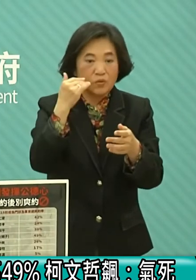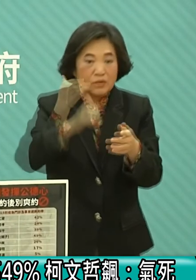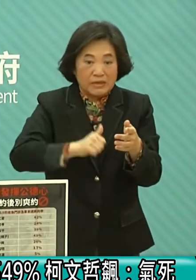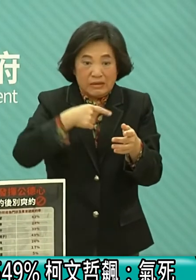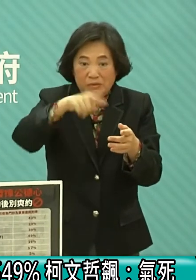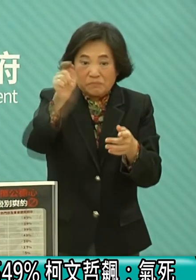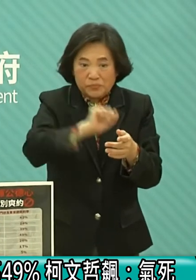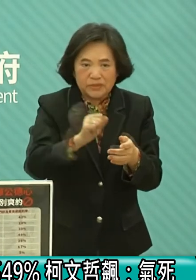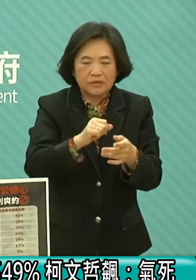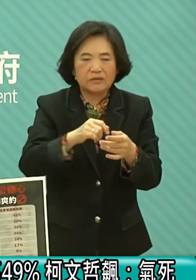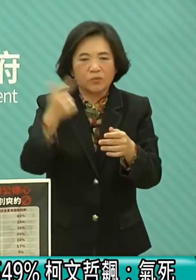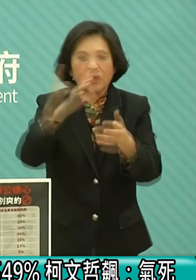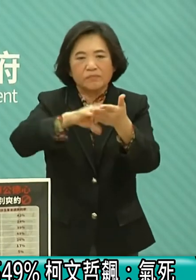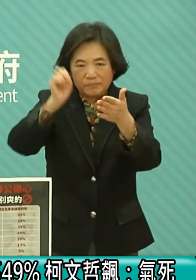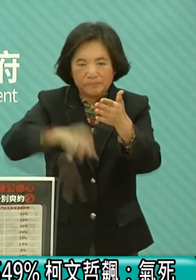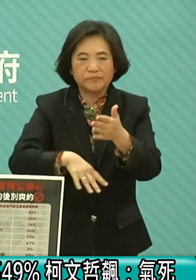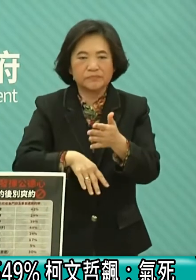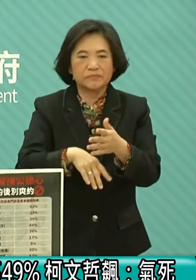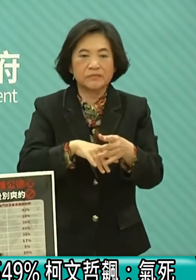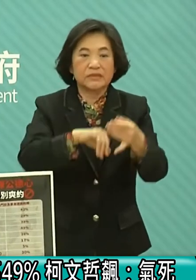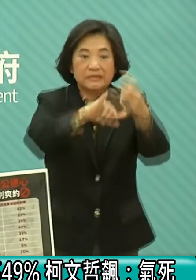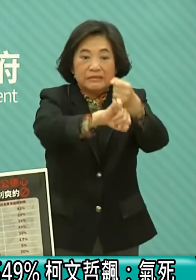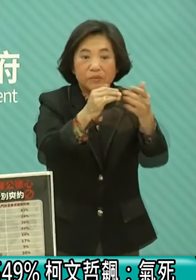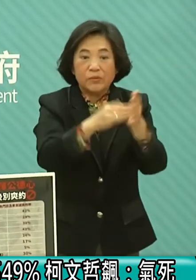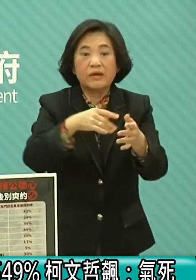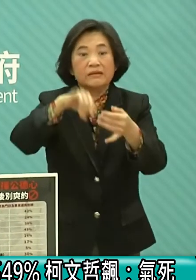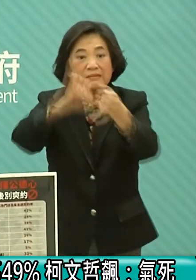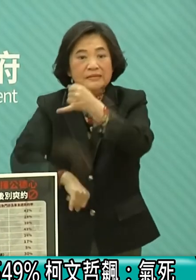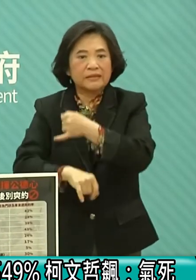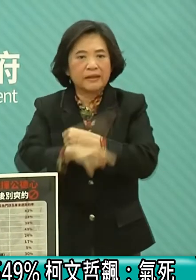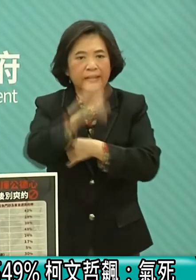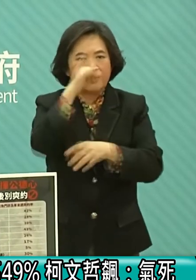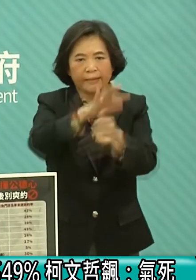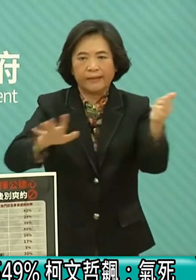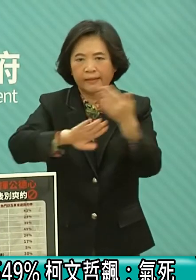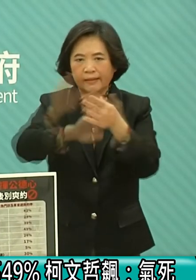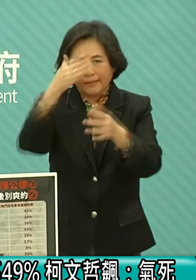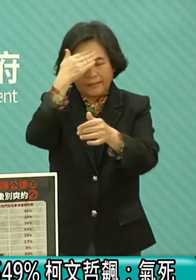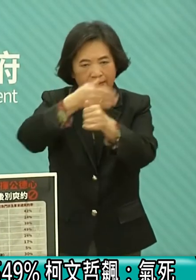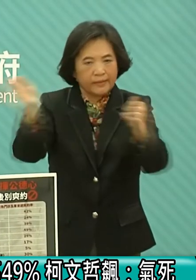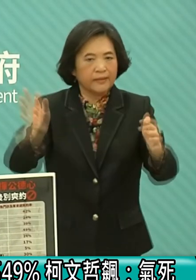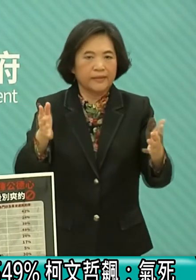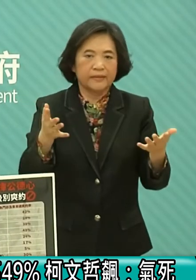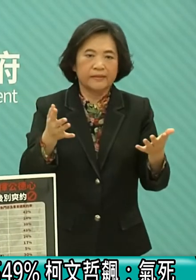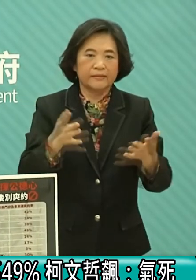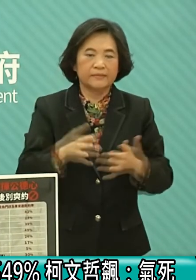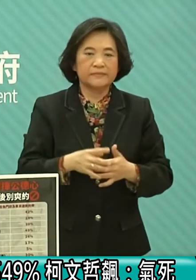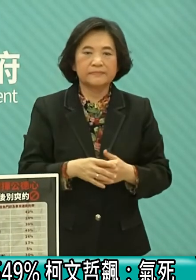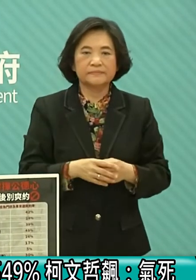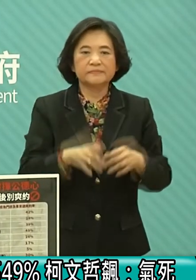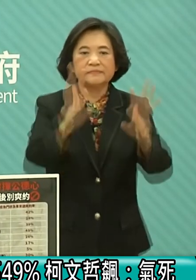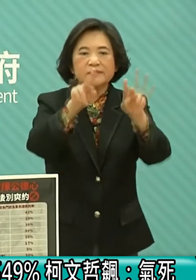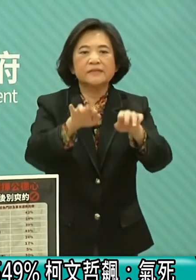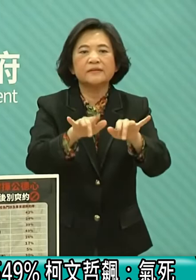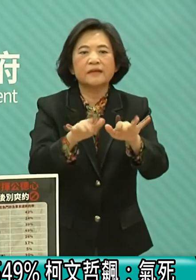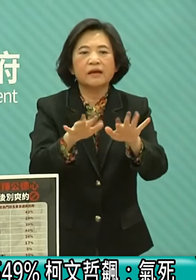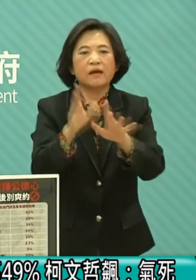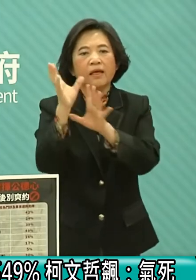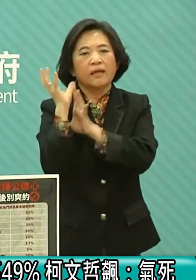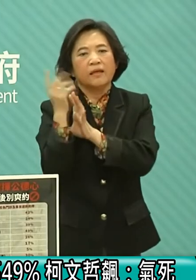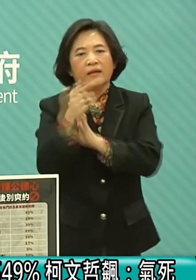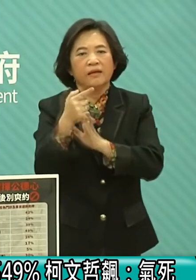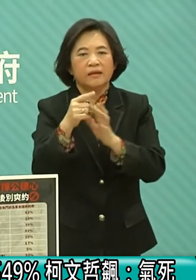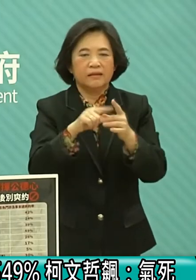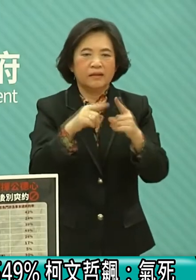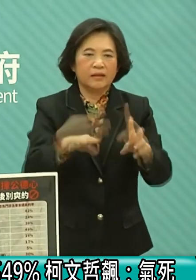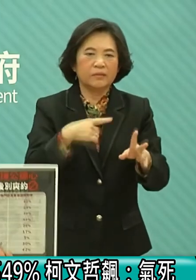哦，千万不要预约又不来了，换鸽子哦，就让造成大家很大的困扰。哦，电脑系统也负担哦，啊，我们要